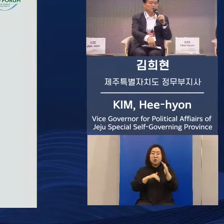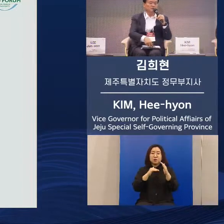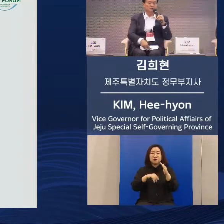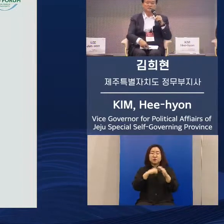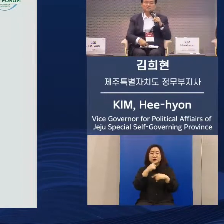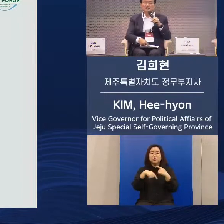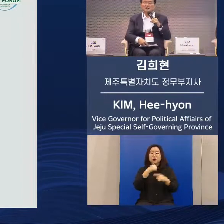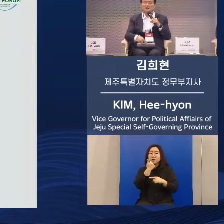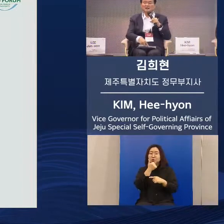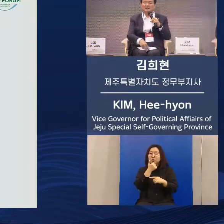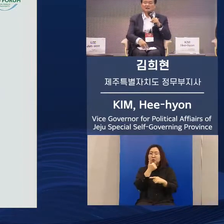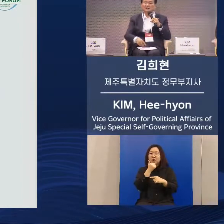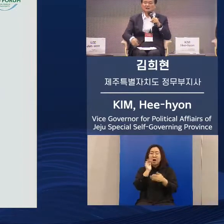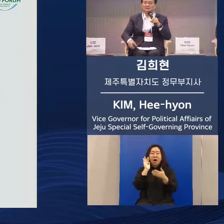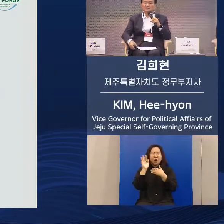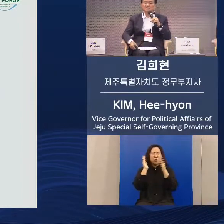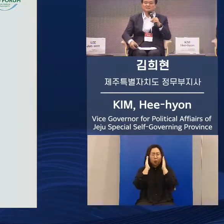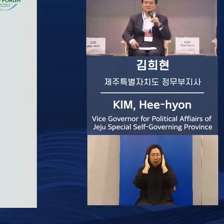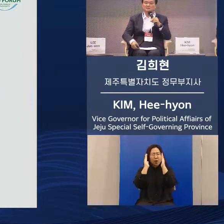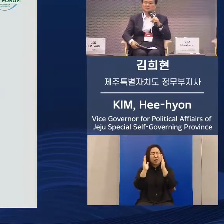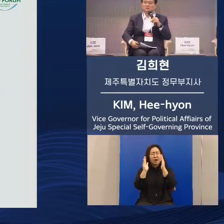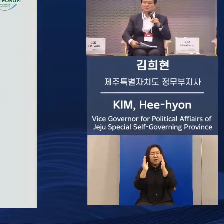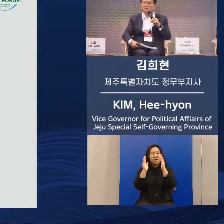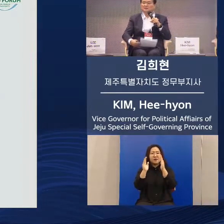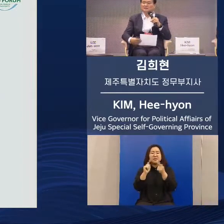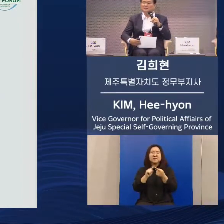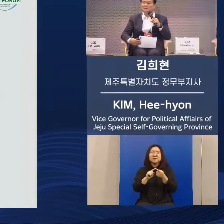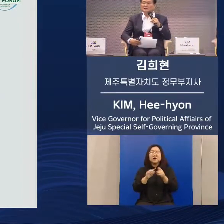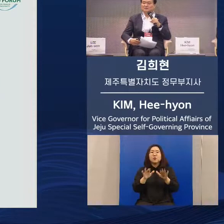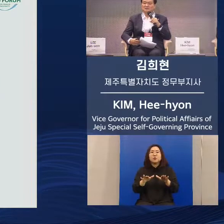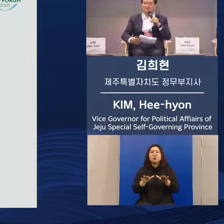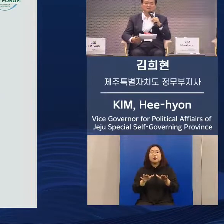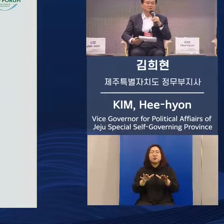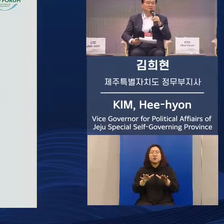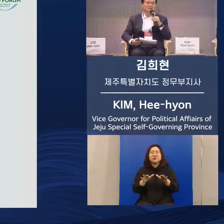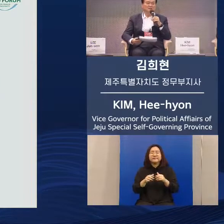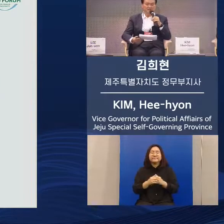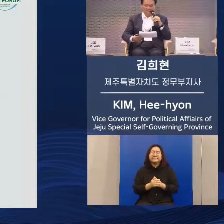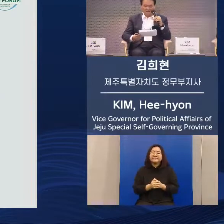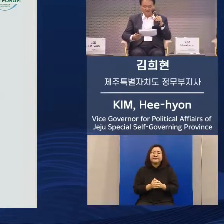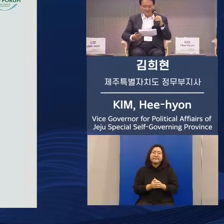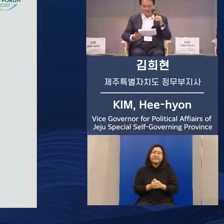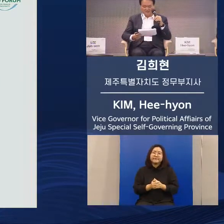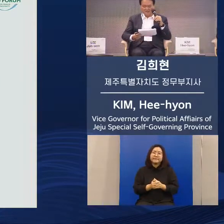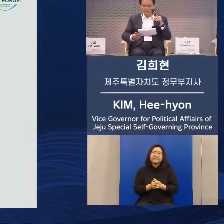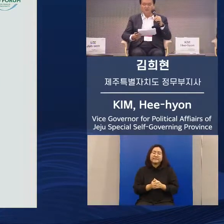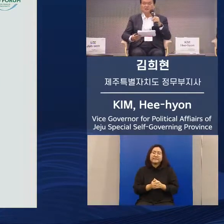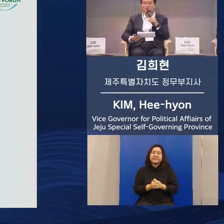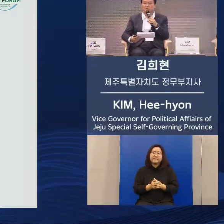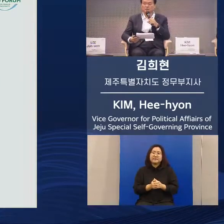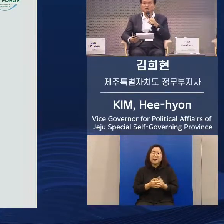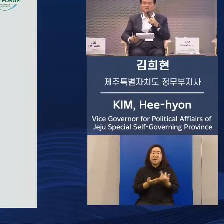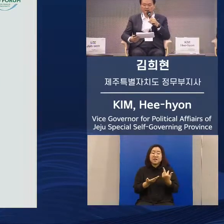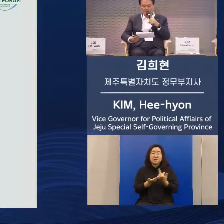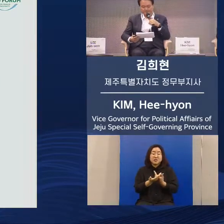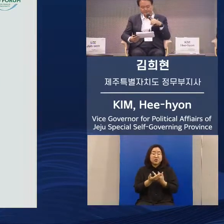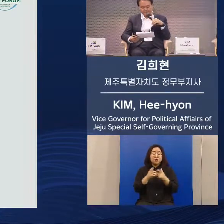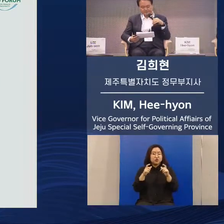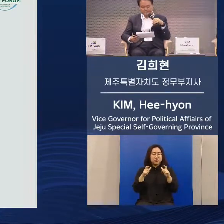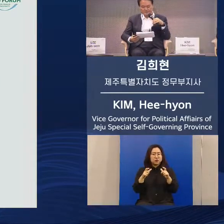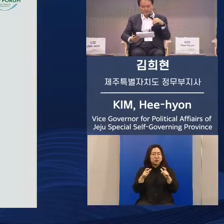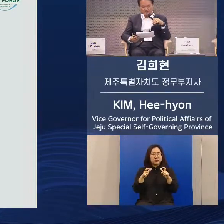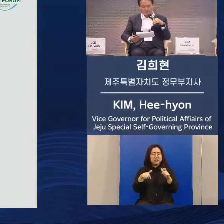공적 수어 통역 이제 어떻게 가야 하나, 사실은 이제 오늘 이게 마무리인데요. 되게 제주의 경험으로 미뤄볼